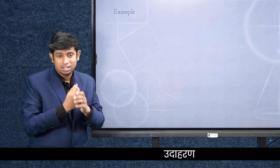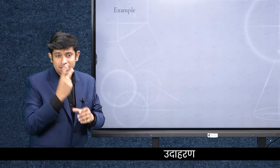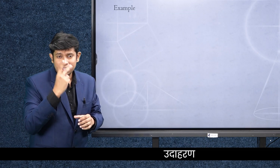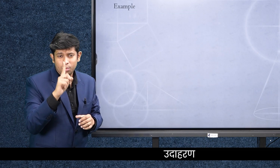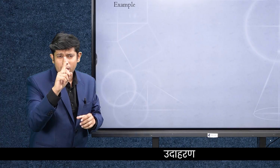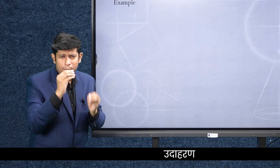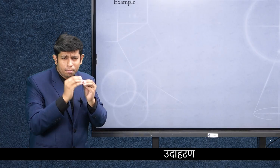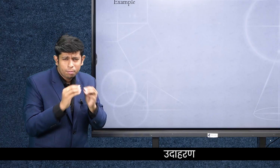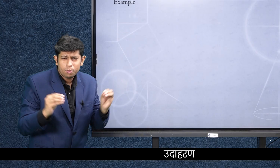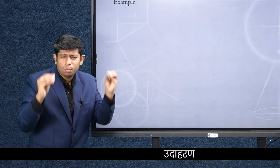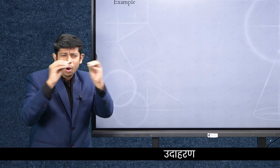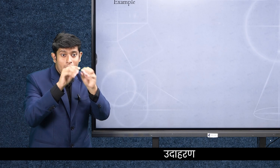उदाहरण,